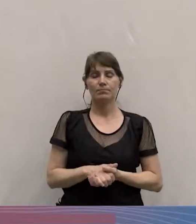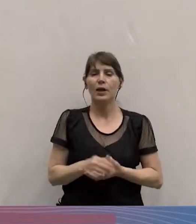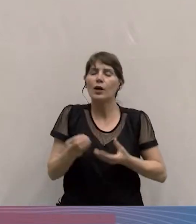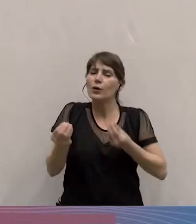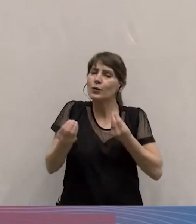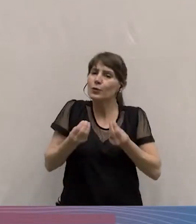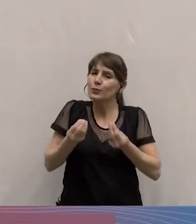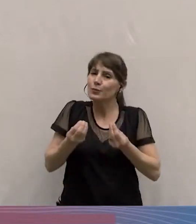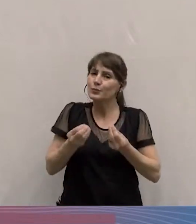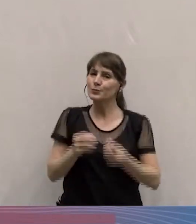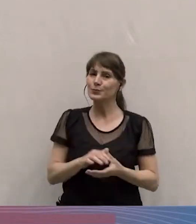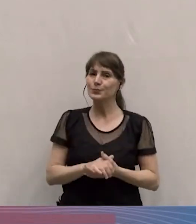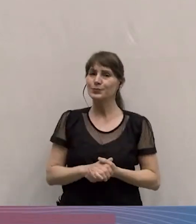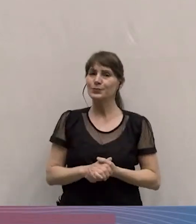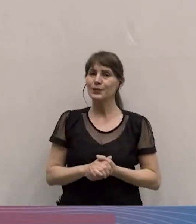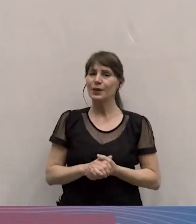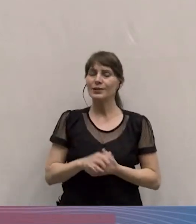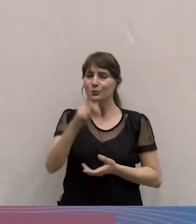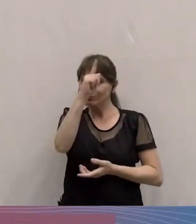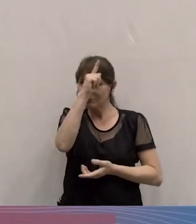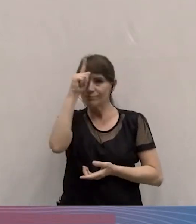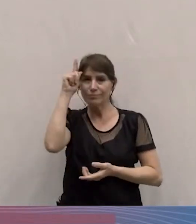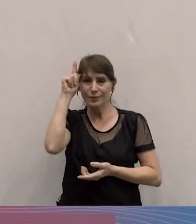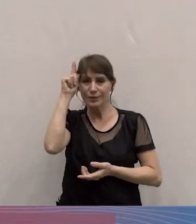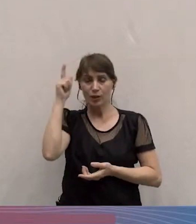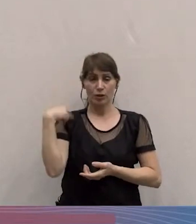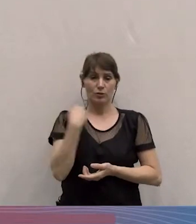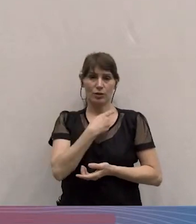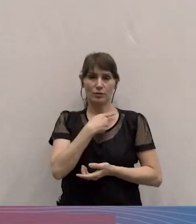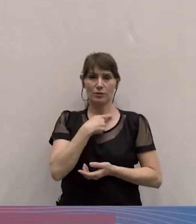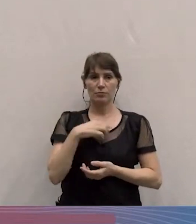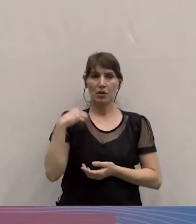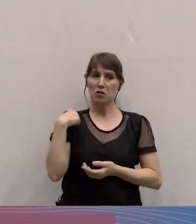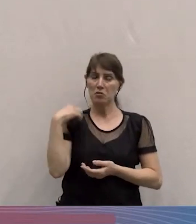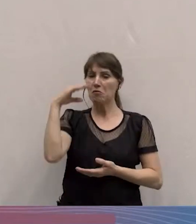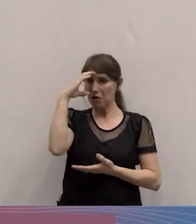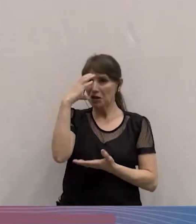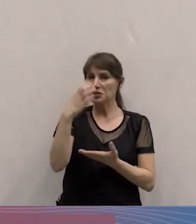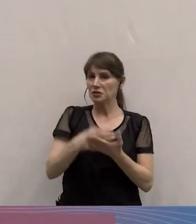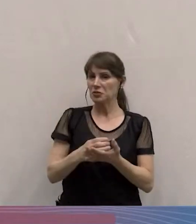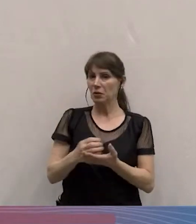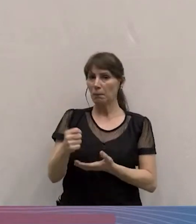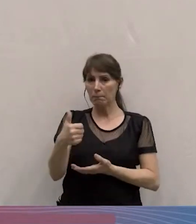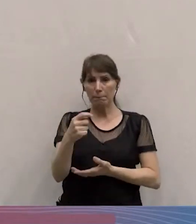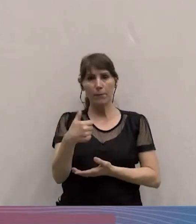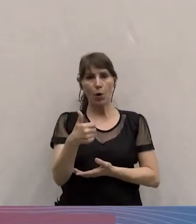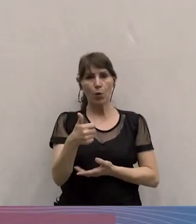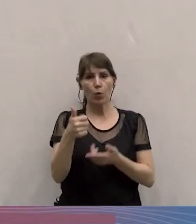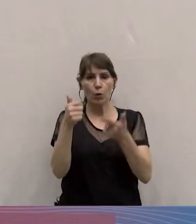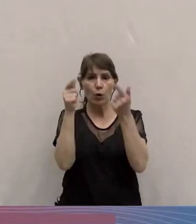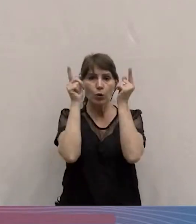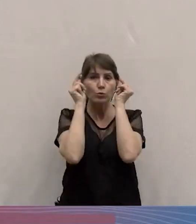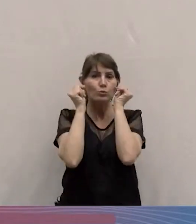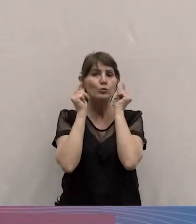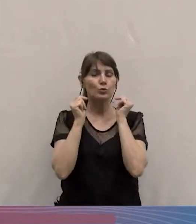é composto de gentios. Acredito que haja poucos